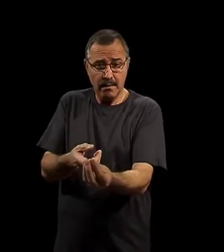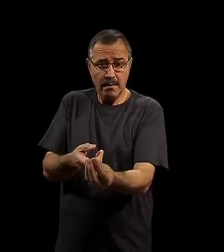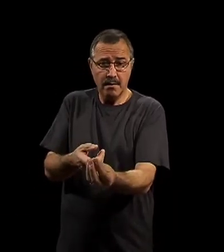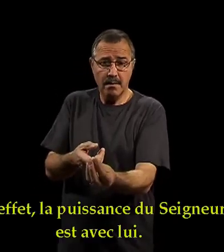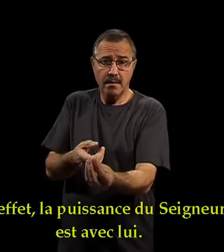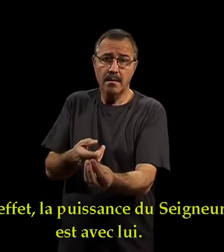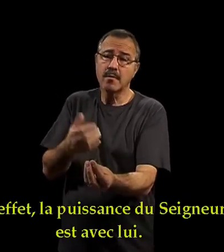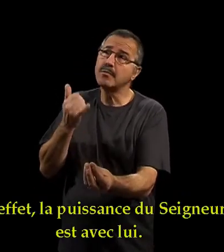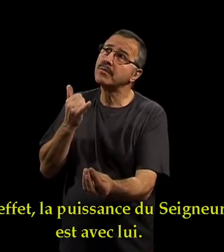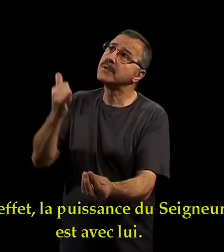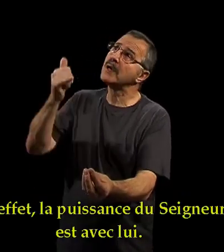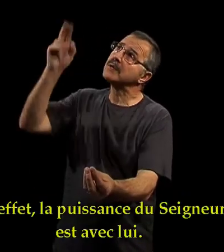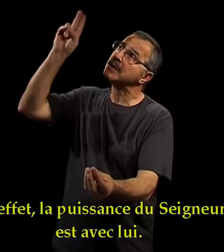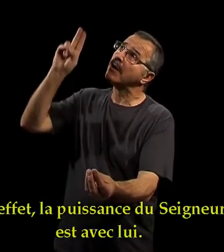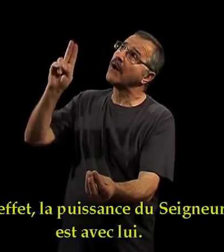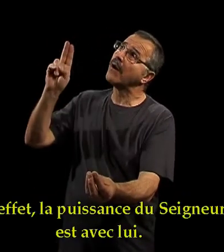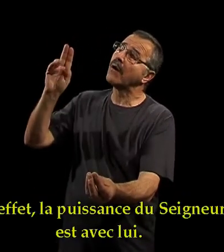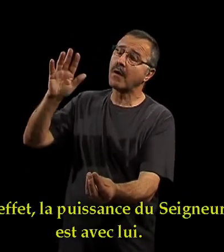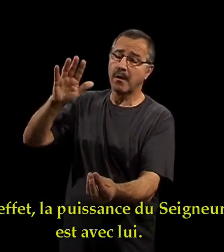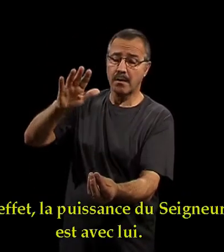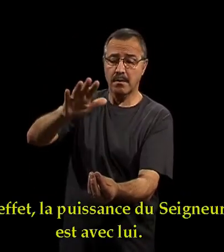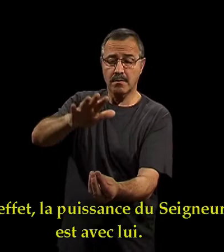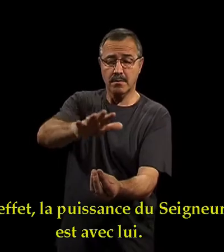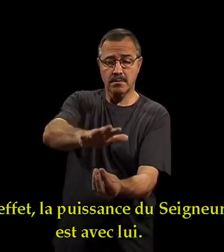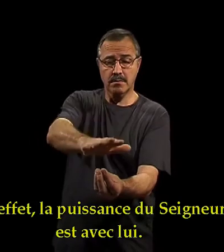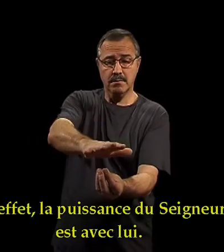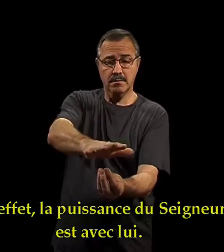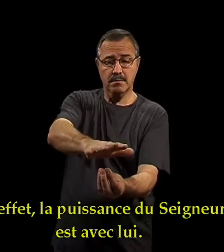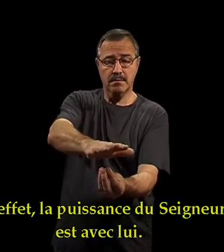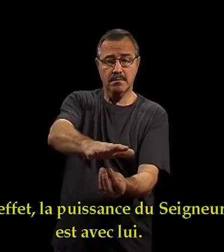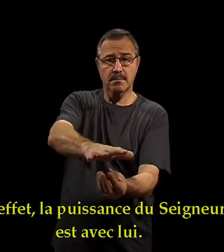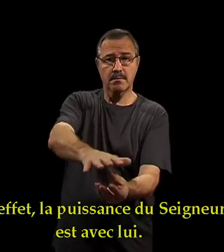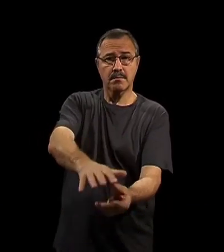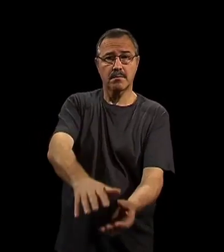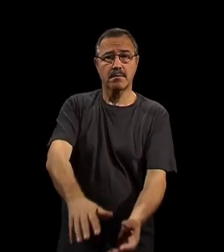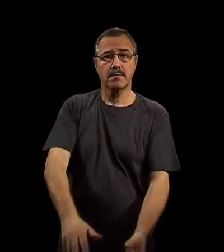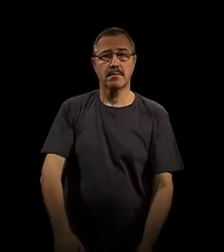En effet, la puissance du Seigneur est avec lui.